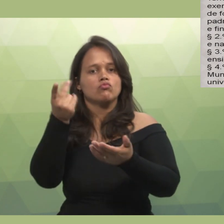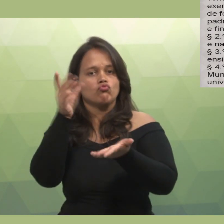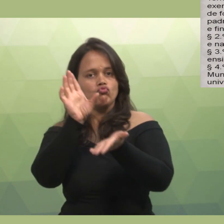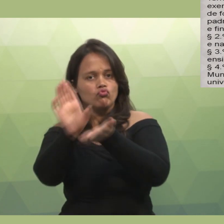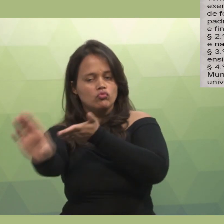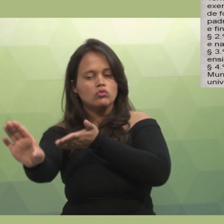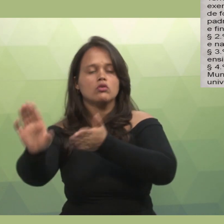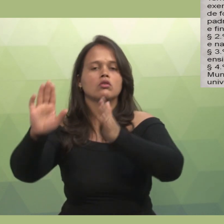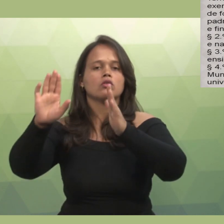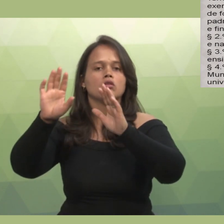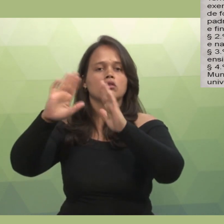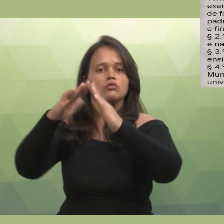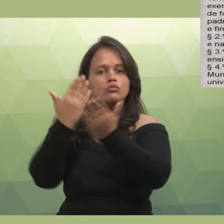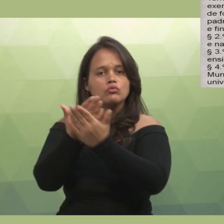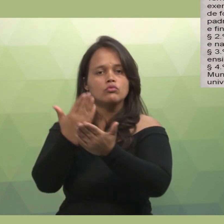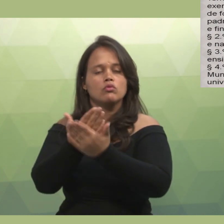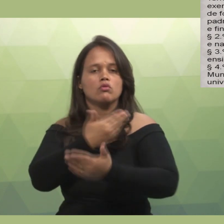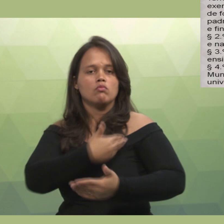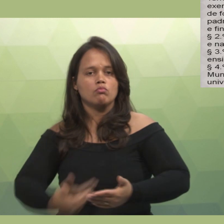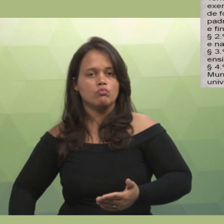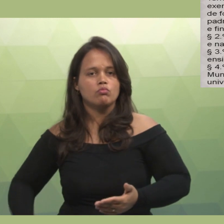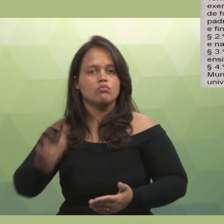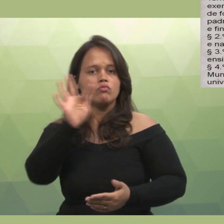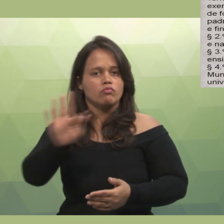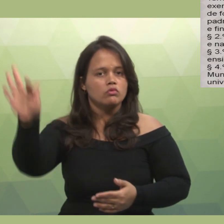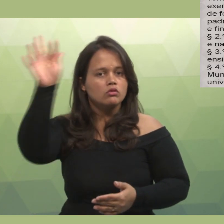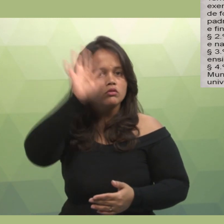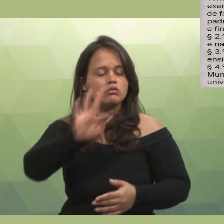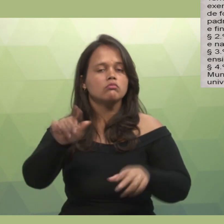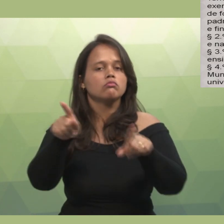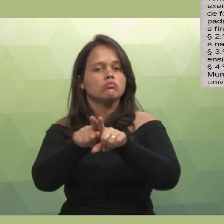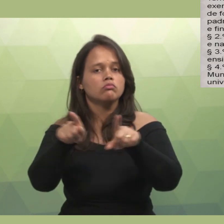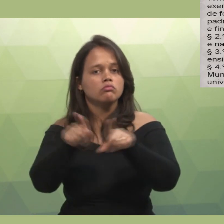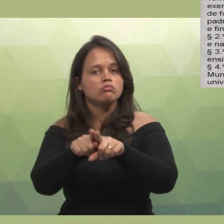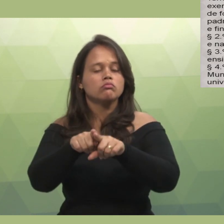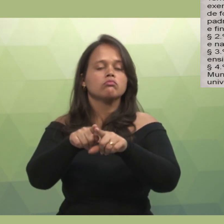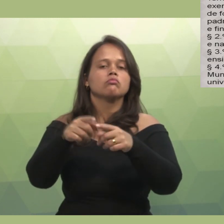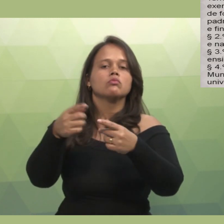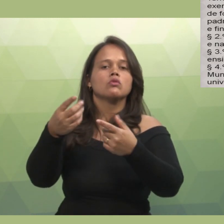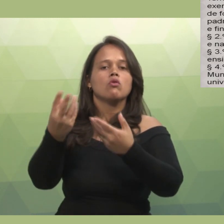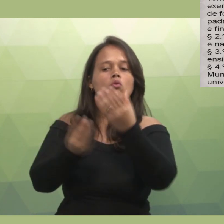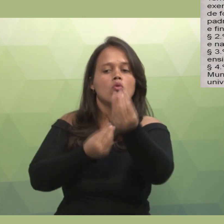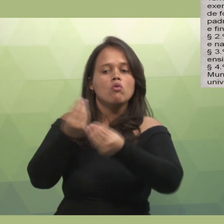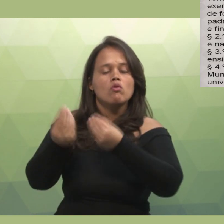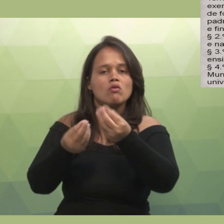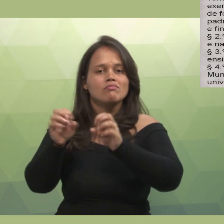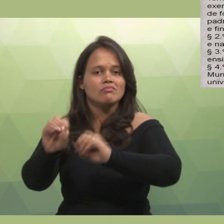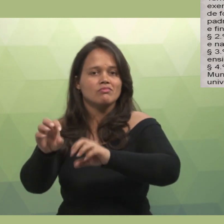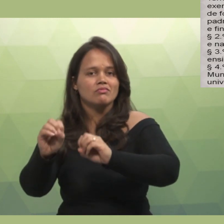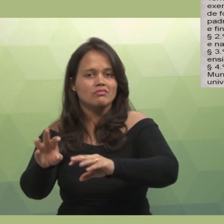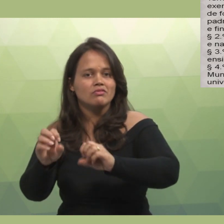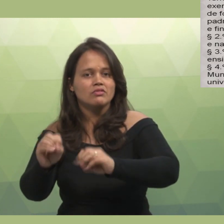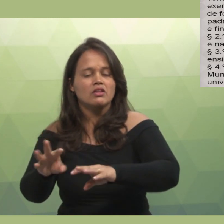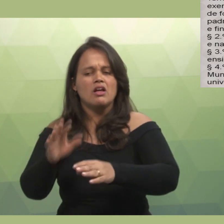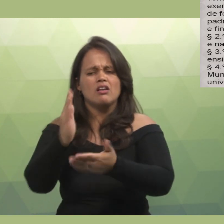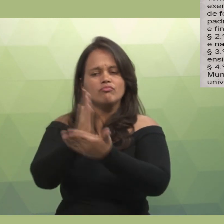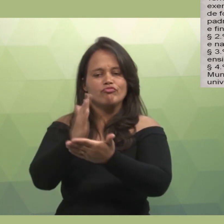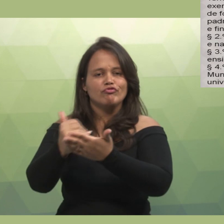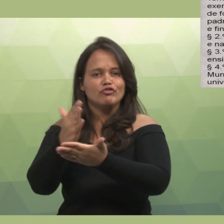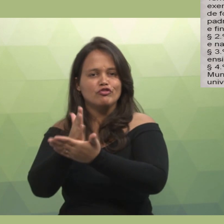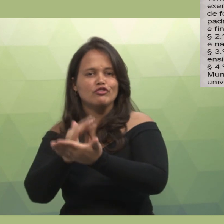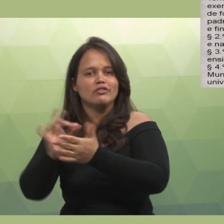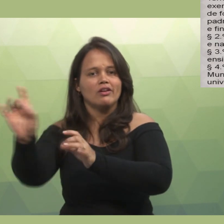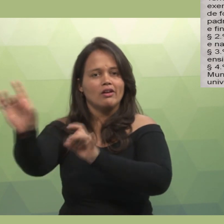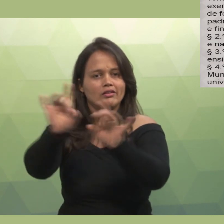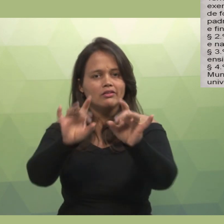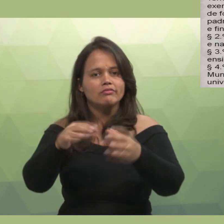públicas federais e exercerá, em matéria educacional, função redistributiva e supletiva, de